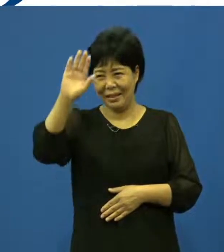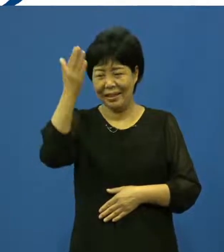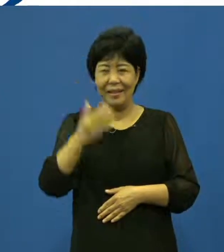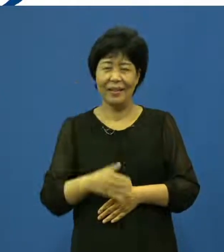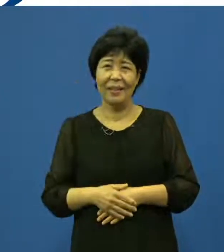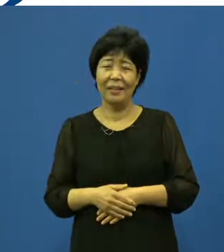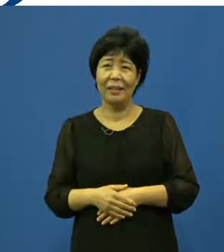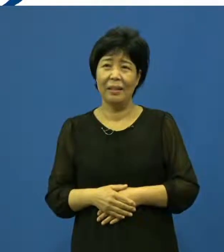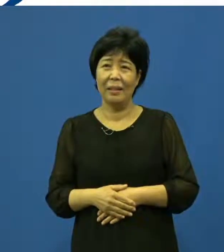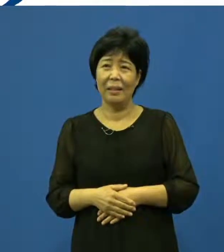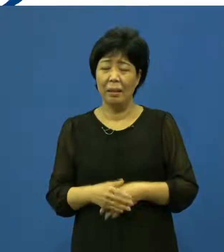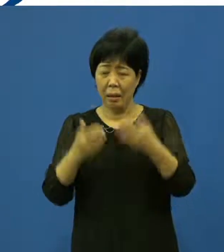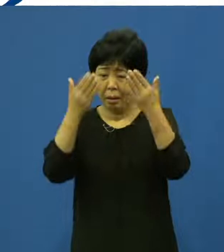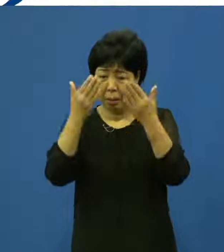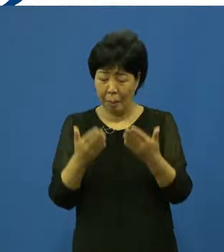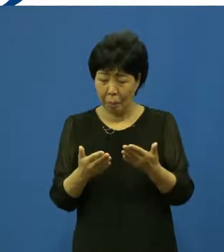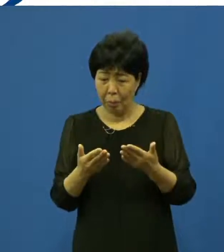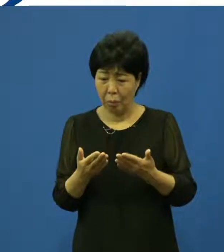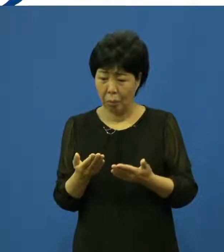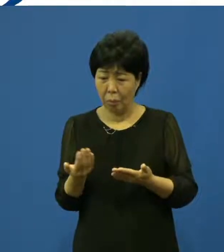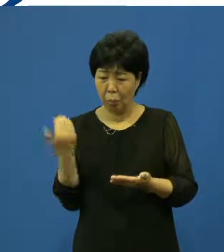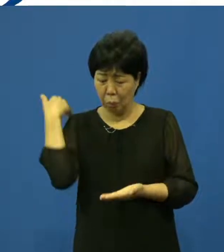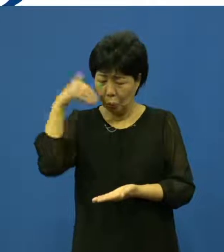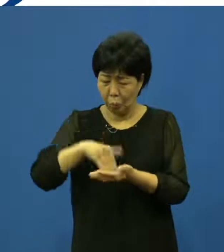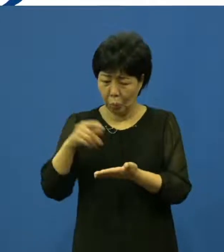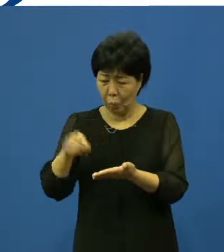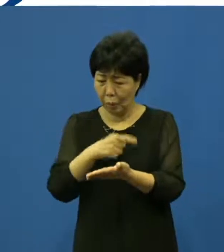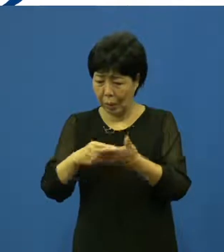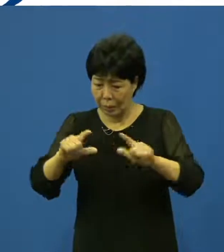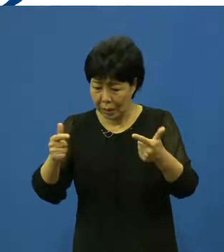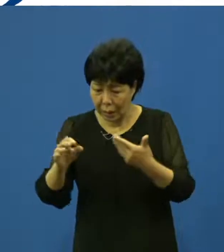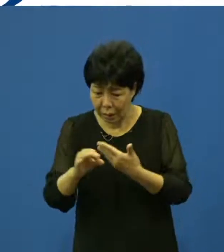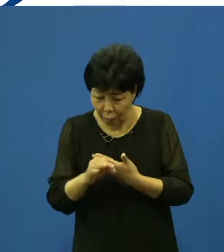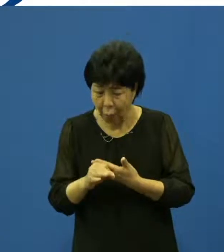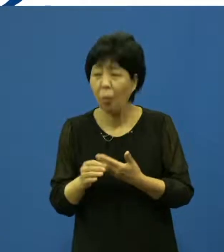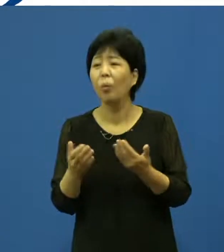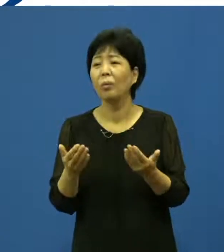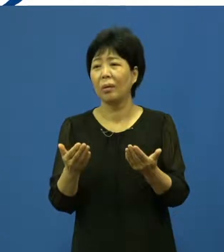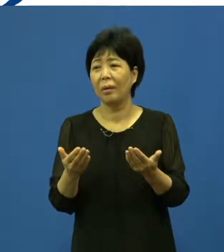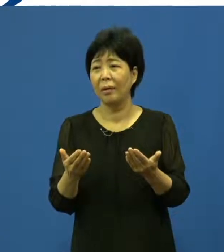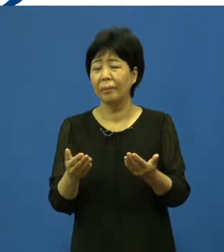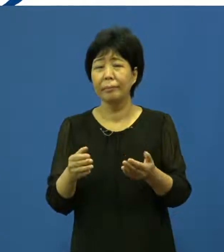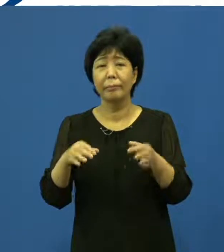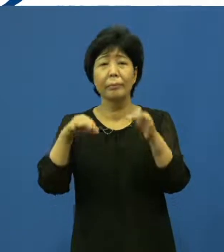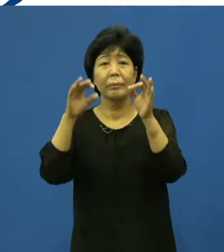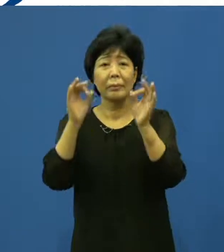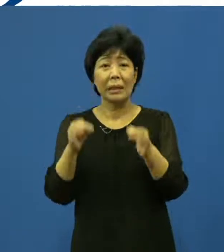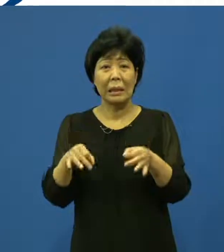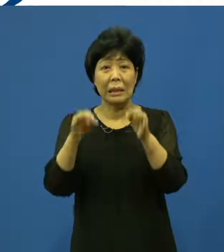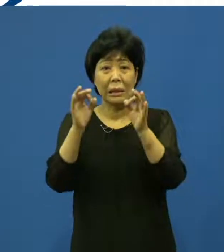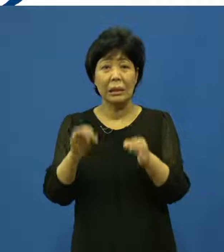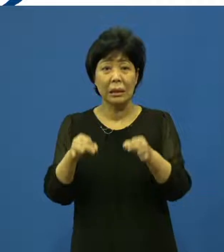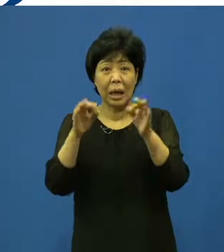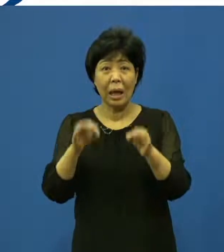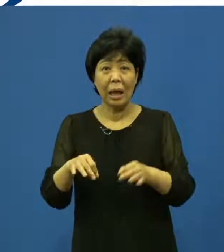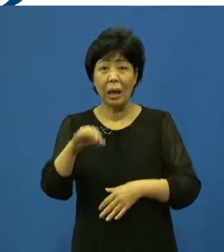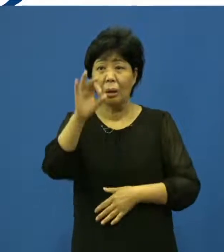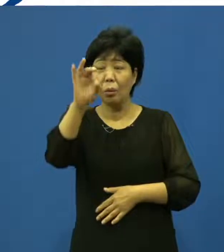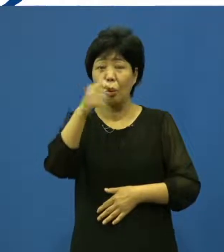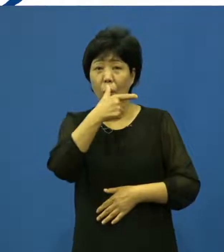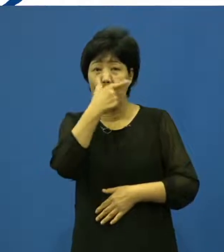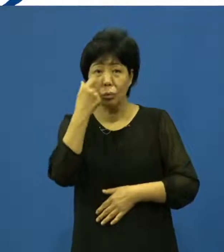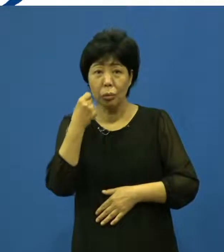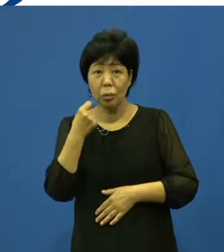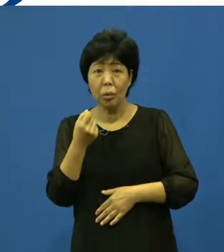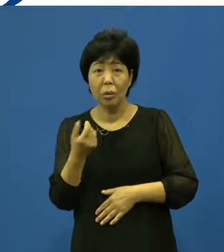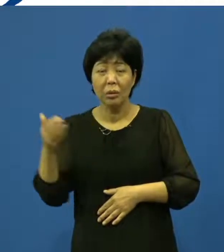받기만 하고 돌려주지 않으면 안 되는 거죠. 여러분 은행에 잔고가 없는데 인출을 계속하면 신용불황자가